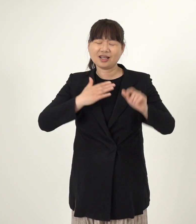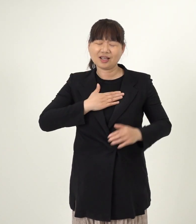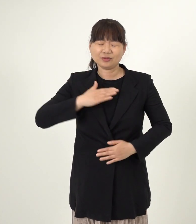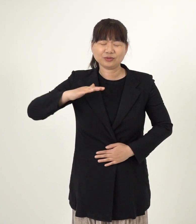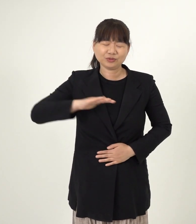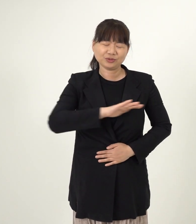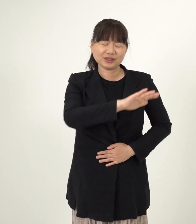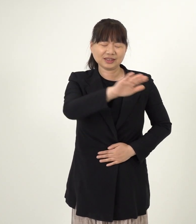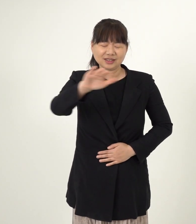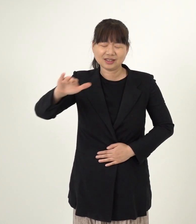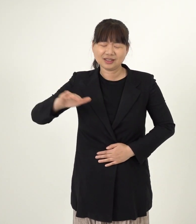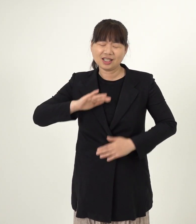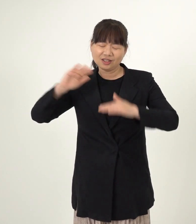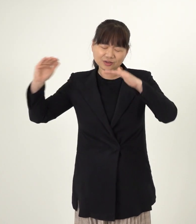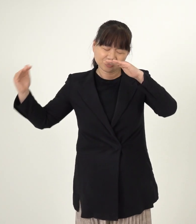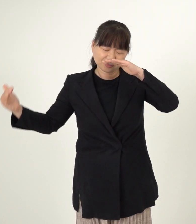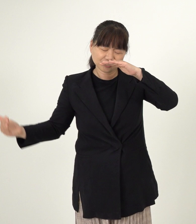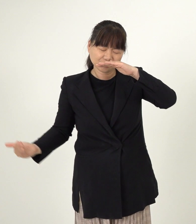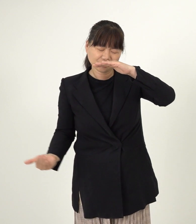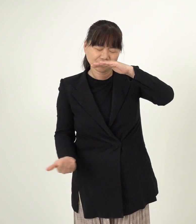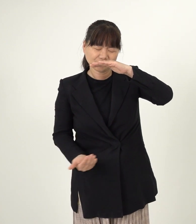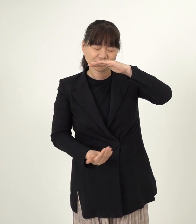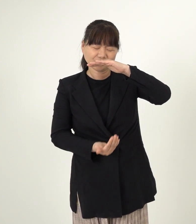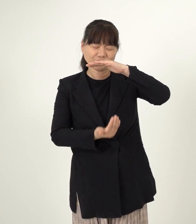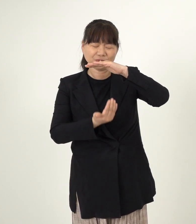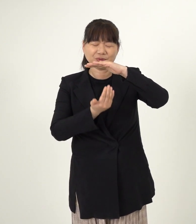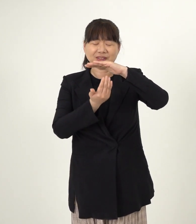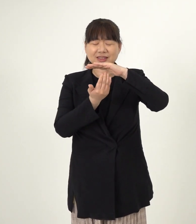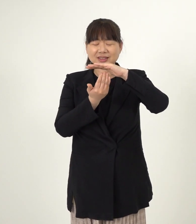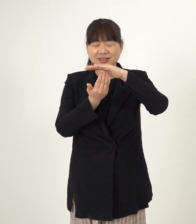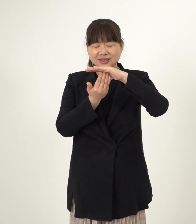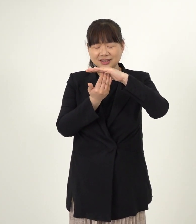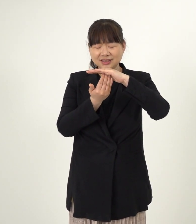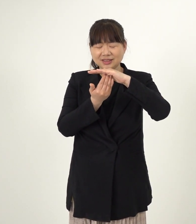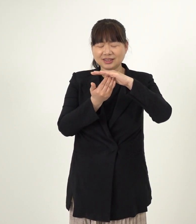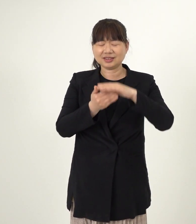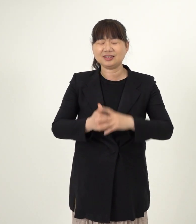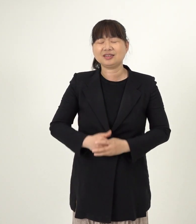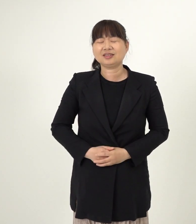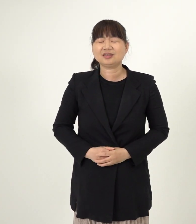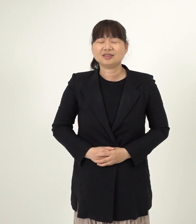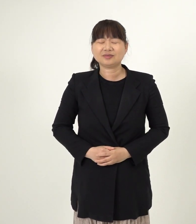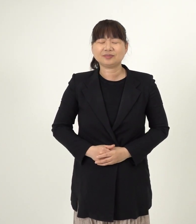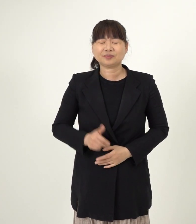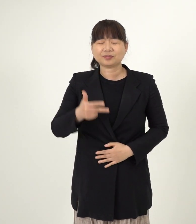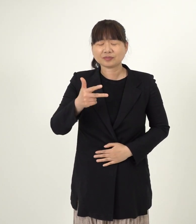그날에 우리를 이루신